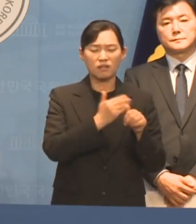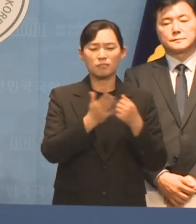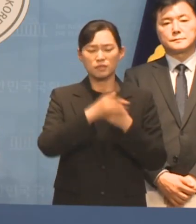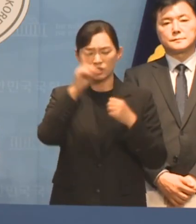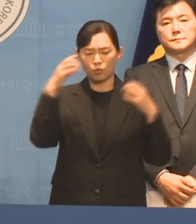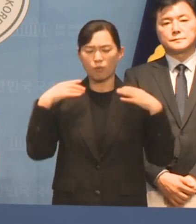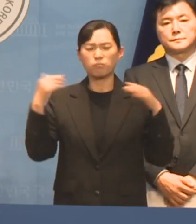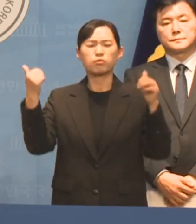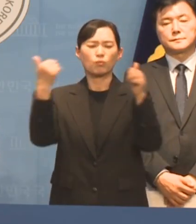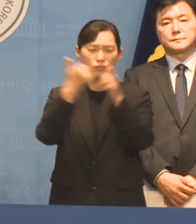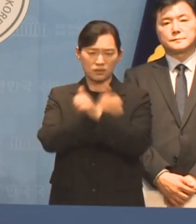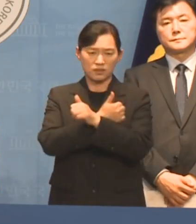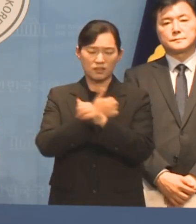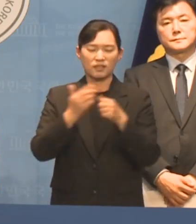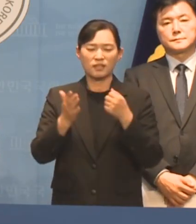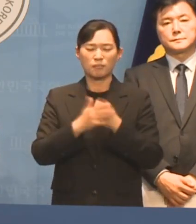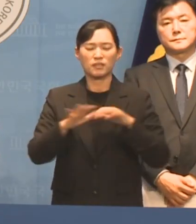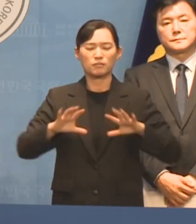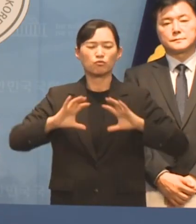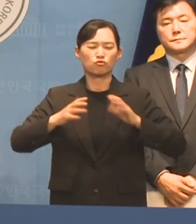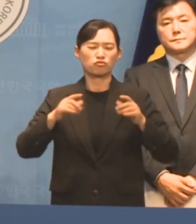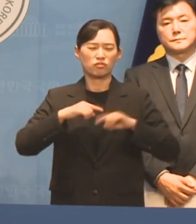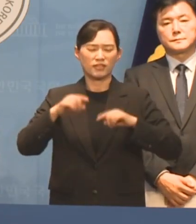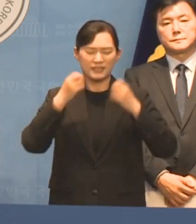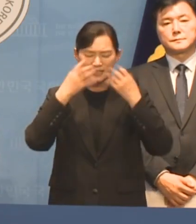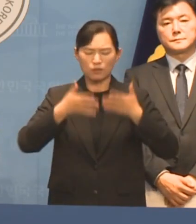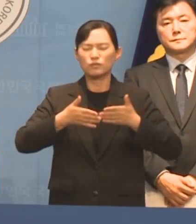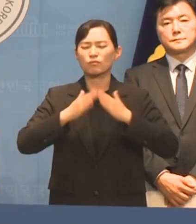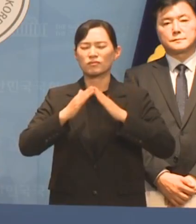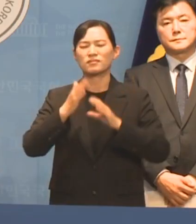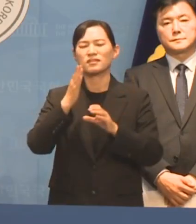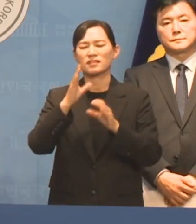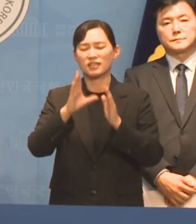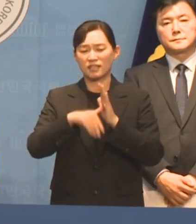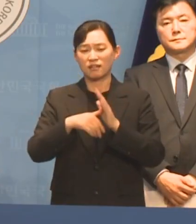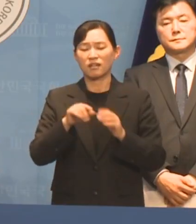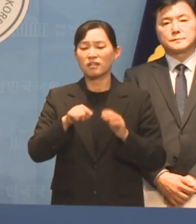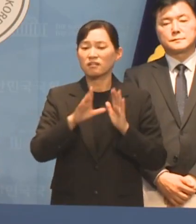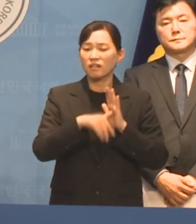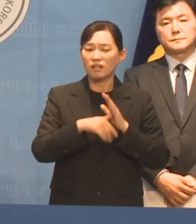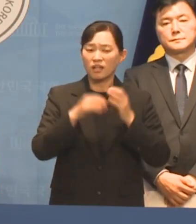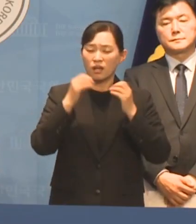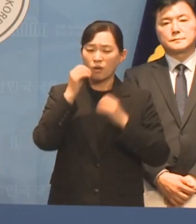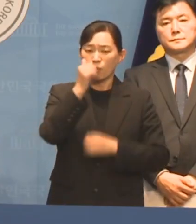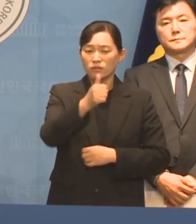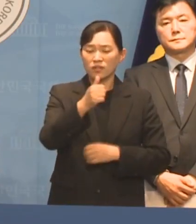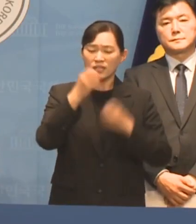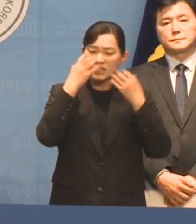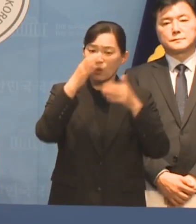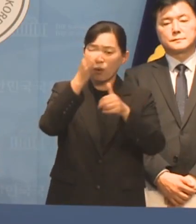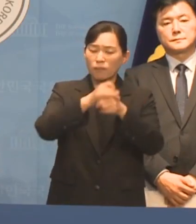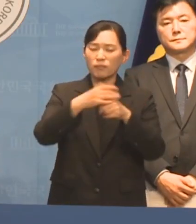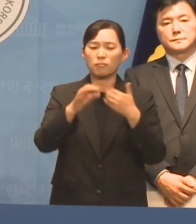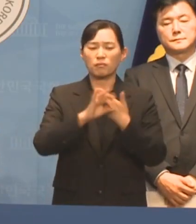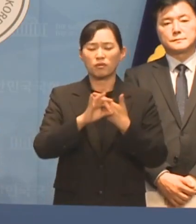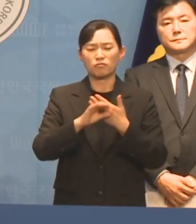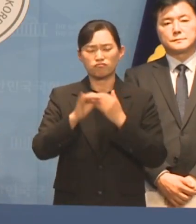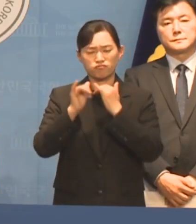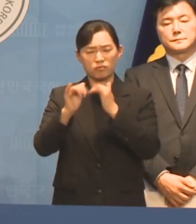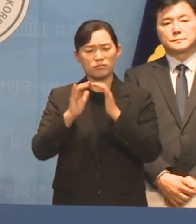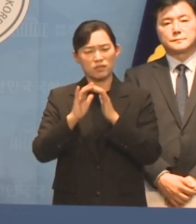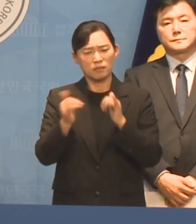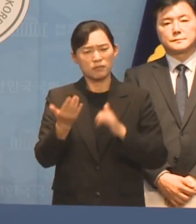교체, 이로 인하여 국정 철학이 재정립되는 정치적 과도기입니다. 이런 시기에 회장이 새롭게 임명된다면 아무리 유능한 인물이라